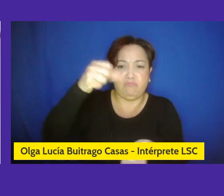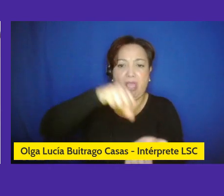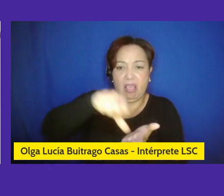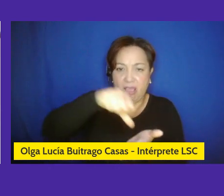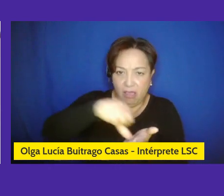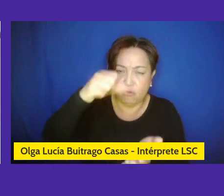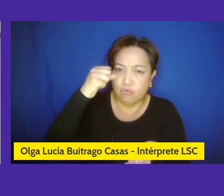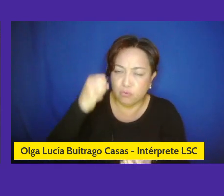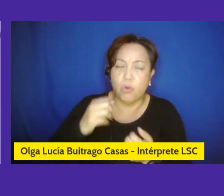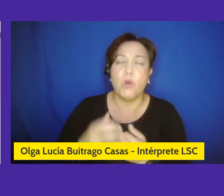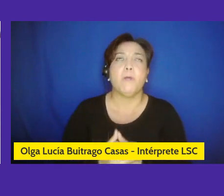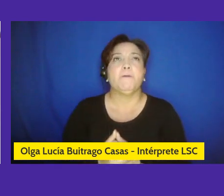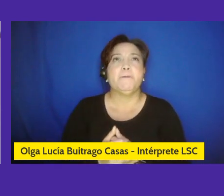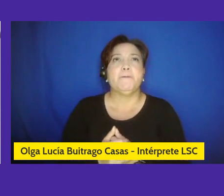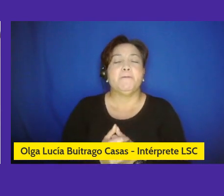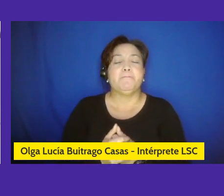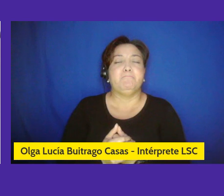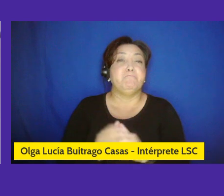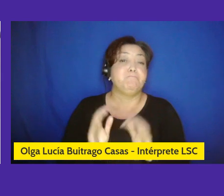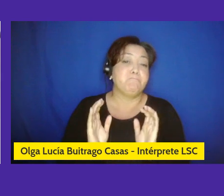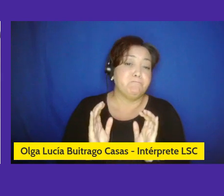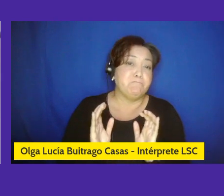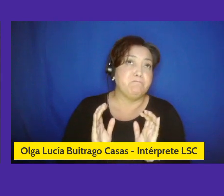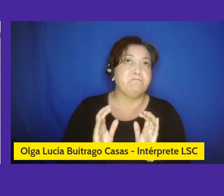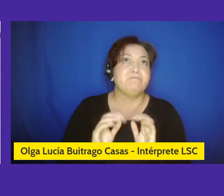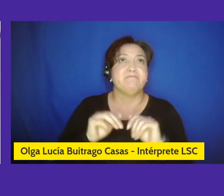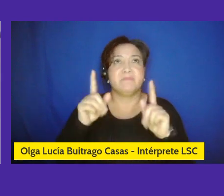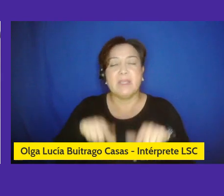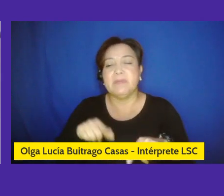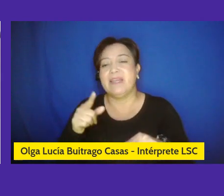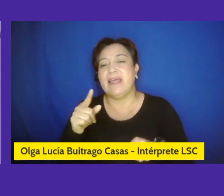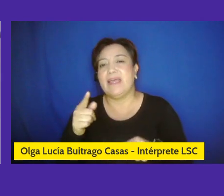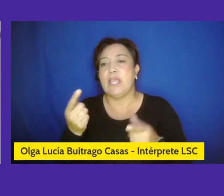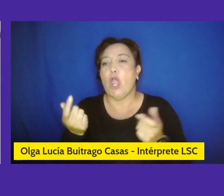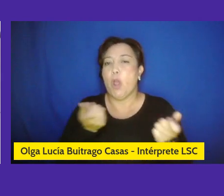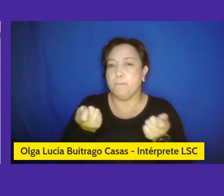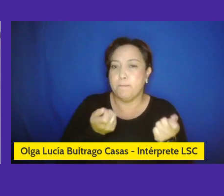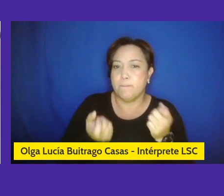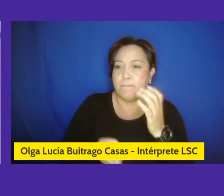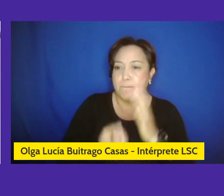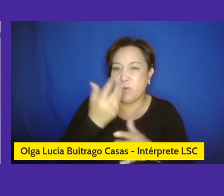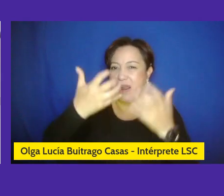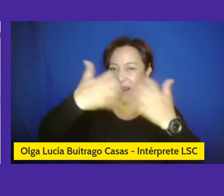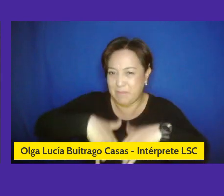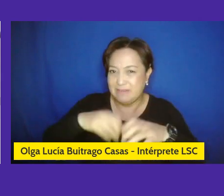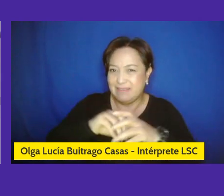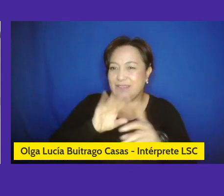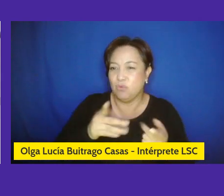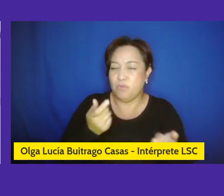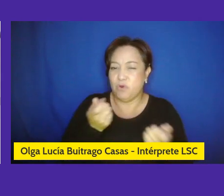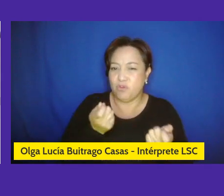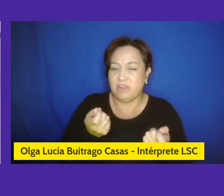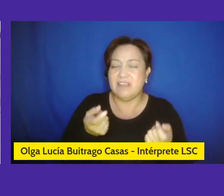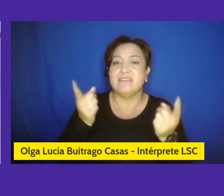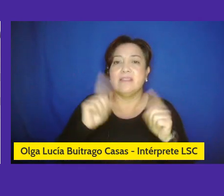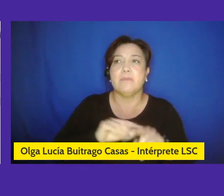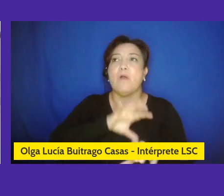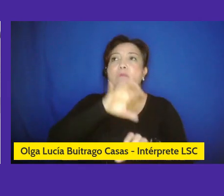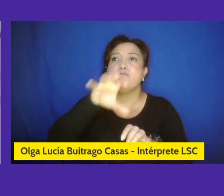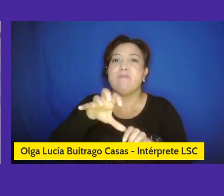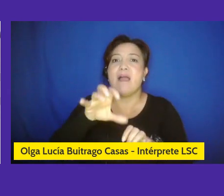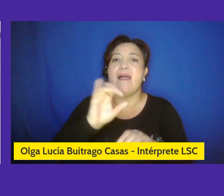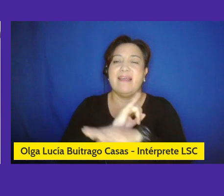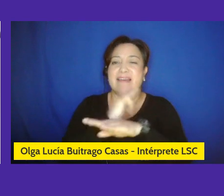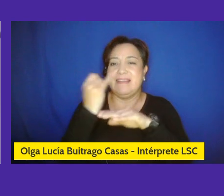Bueno, hay distintas productoras que se están instalando en Canarias, que